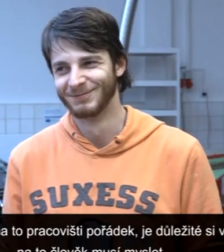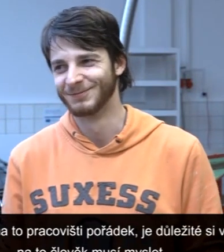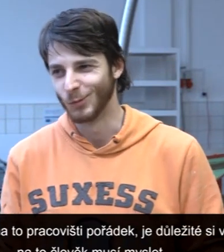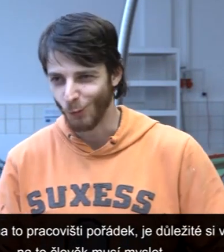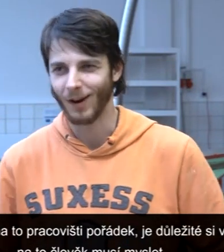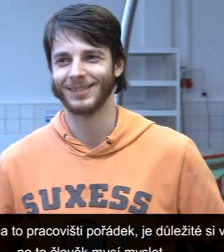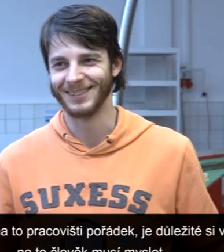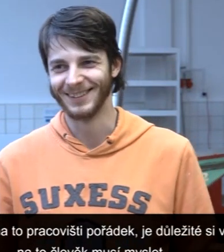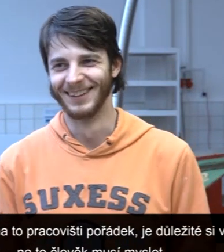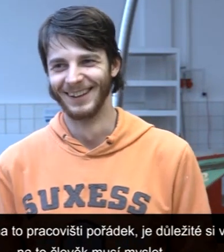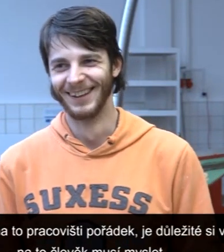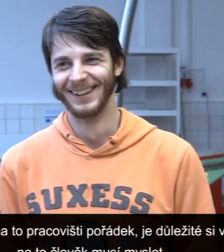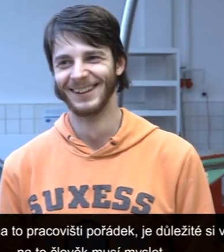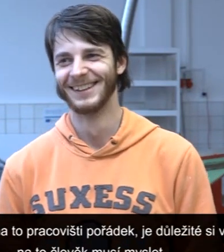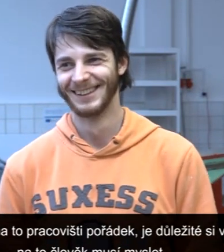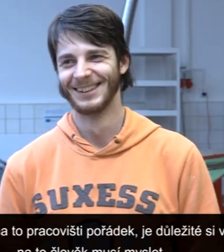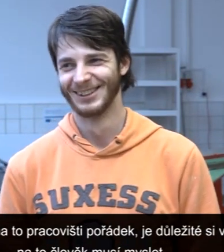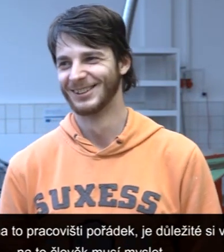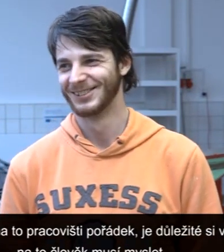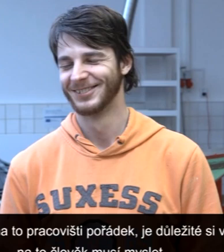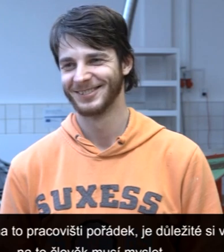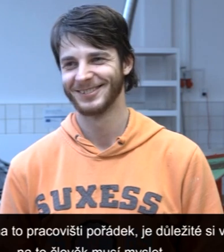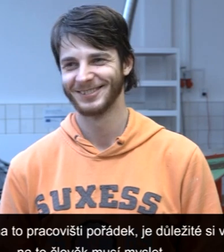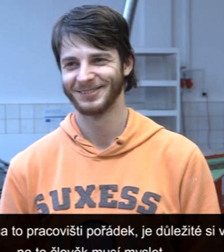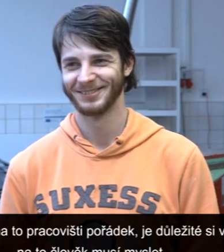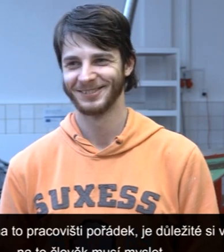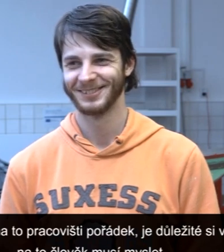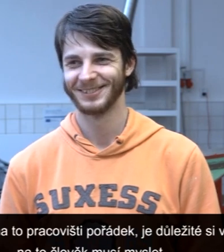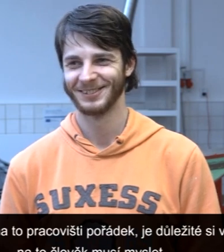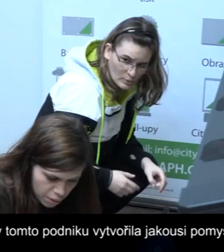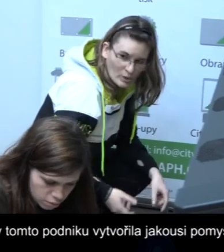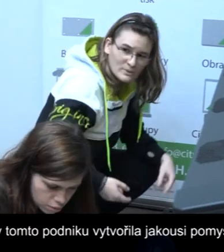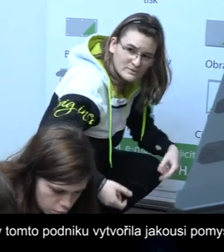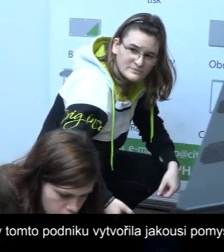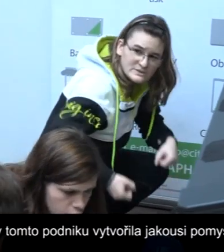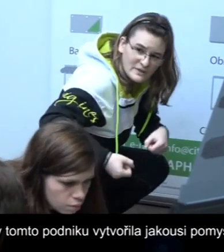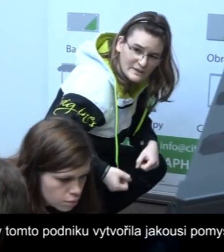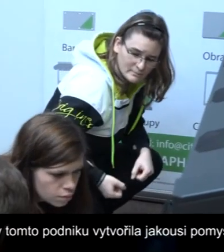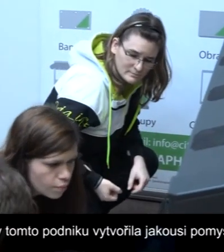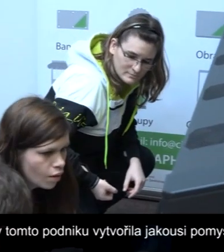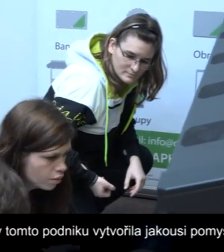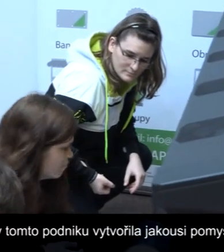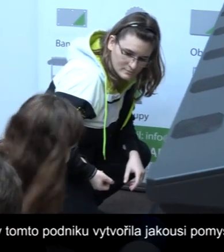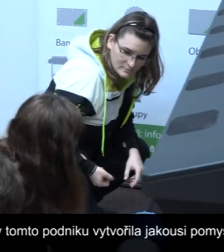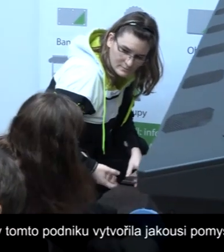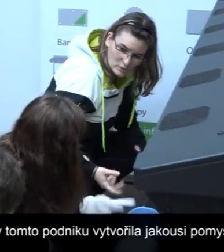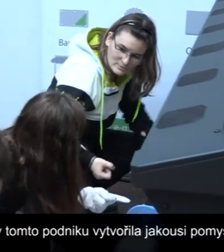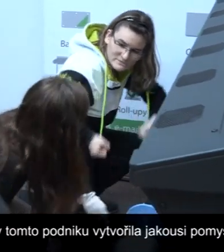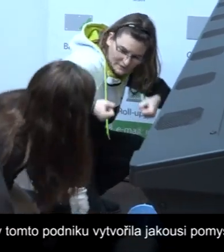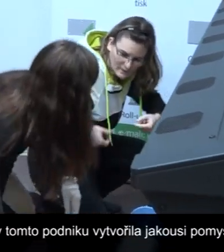pracovišti pořádek. To je důležité si vždycky uklízet, takže to všechno člověk na to musí myslet. Skupina neslyšících v tomto podniku vytvořila jakousi